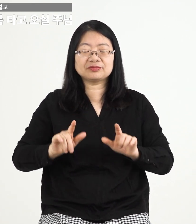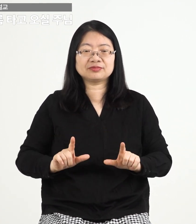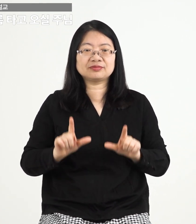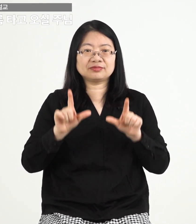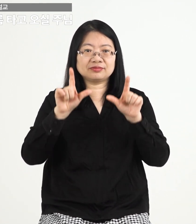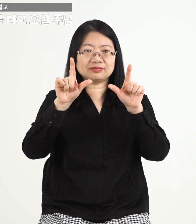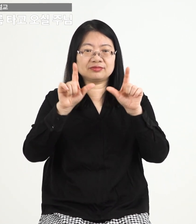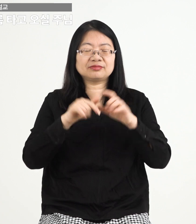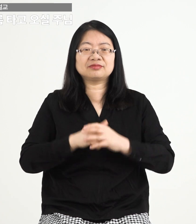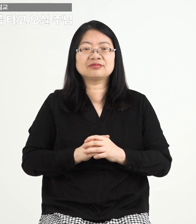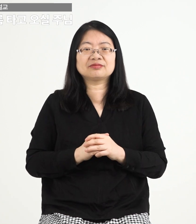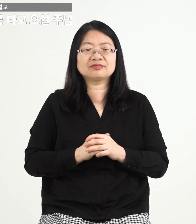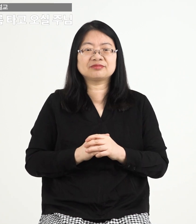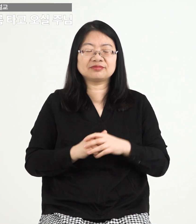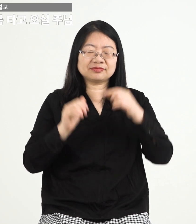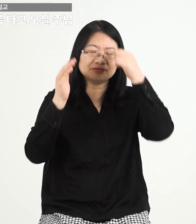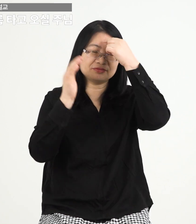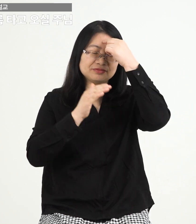오늘날에는